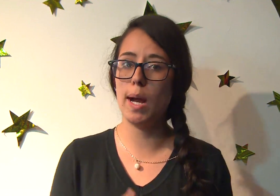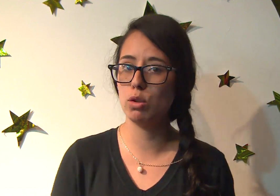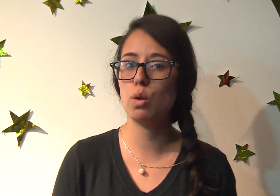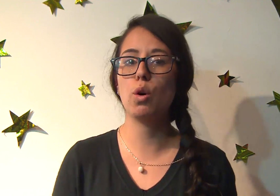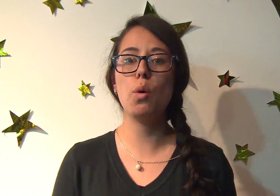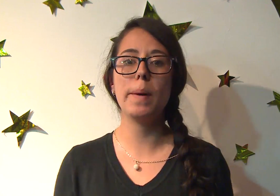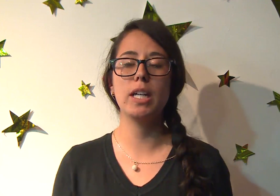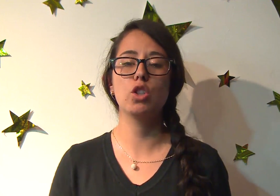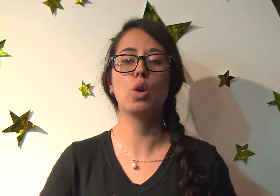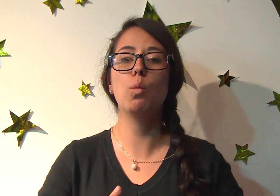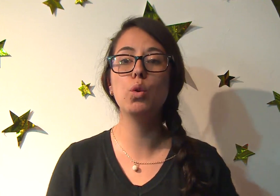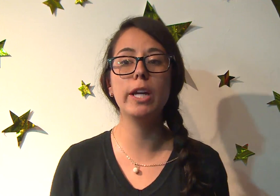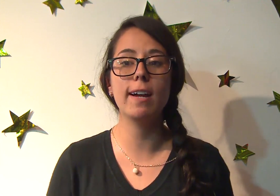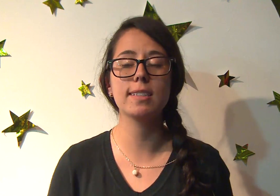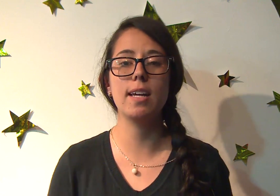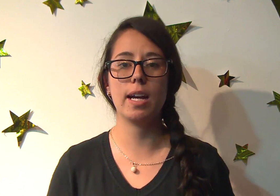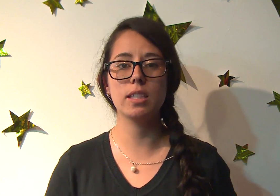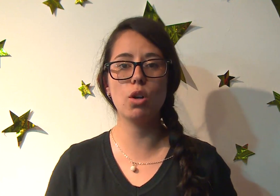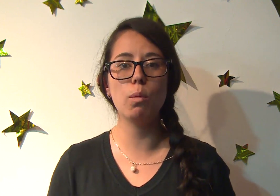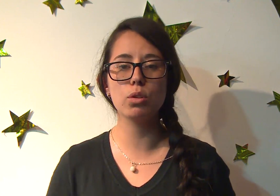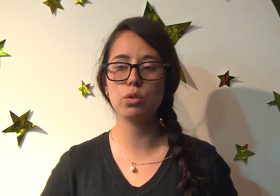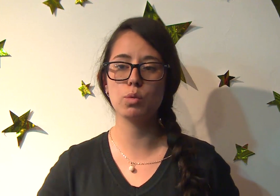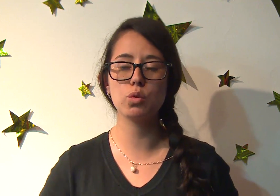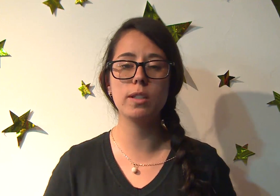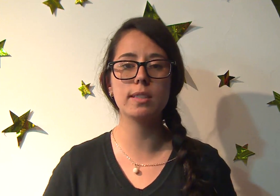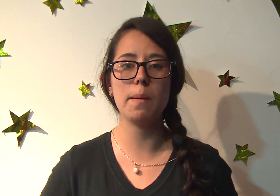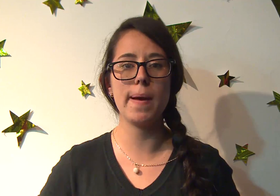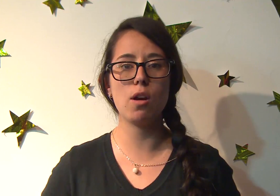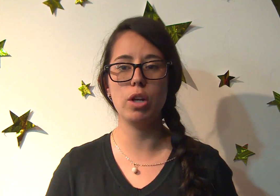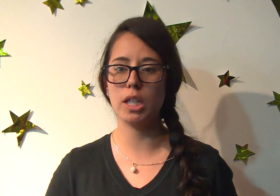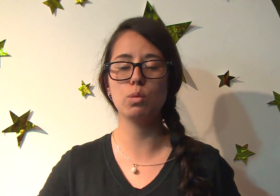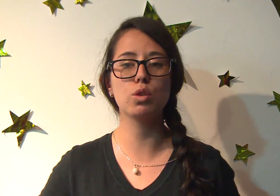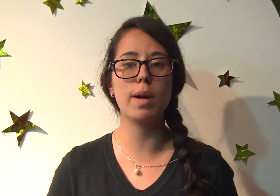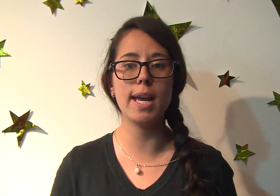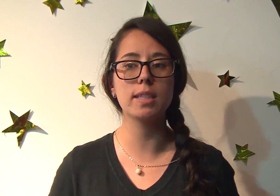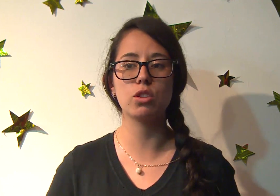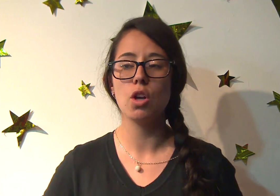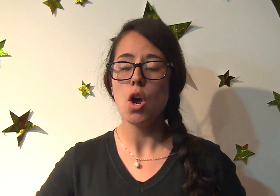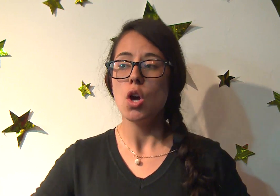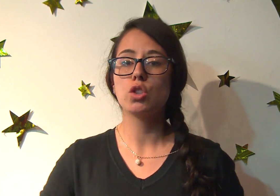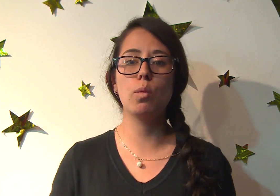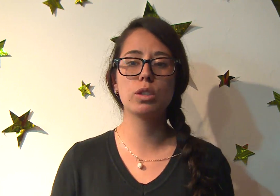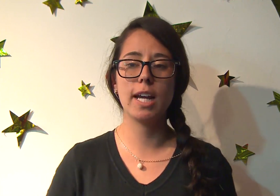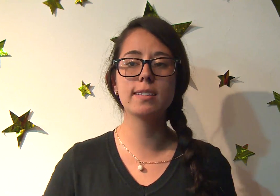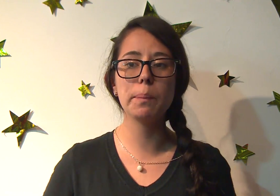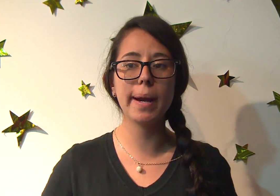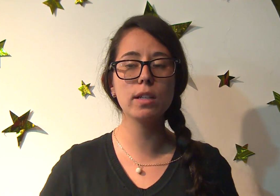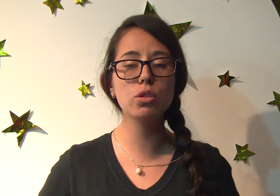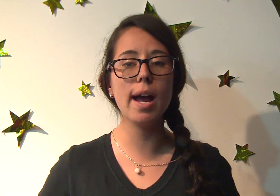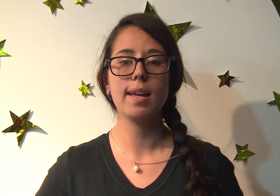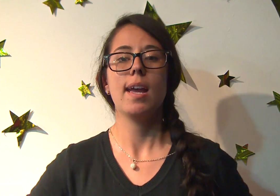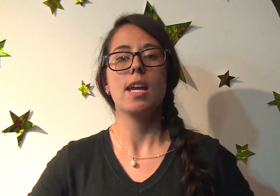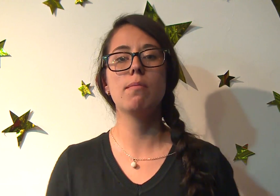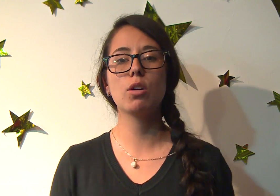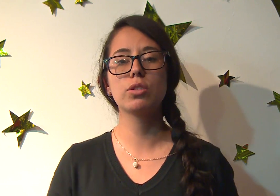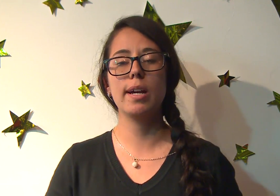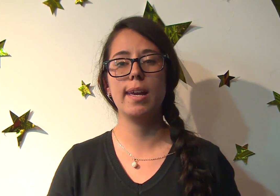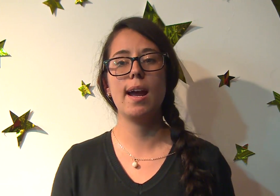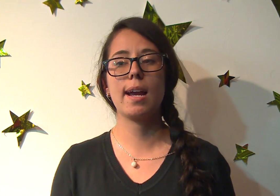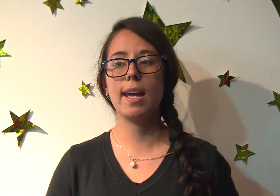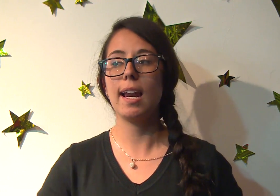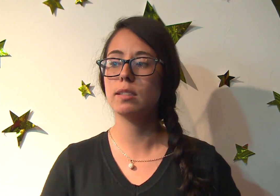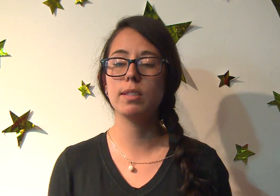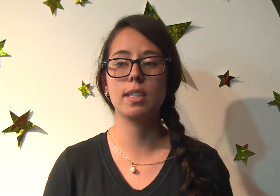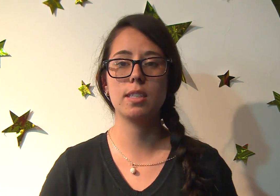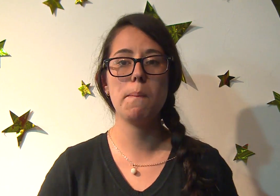nos unamos como compañeros, como universidad que somos universidad pedagógica, somos maestros, somos gente para ayudar, y me